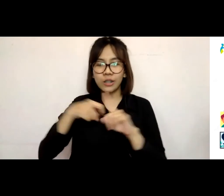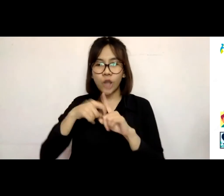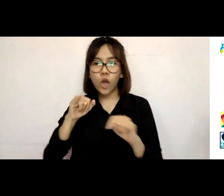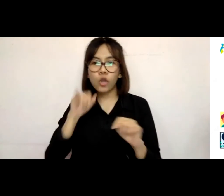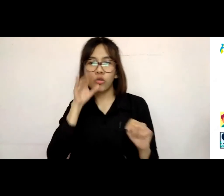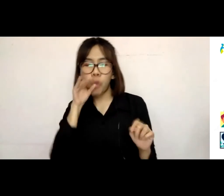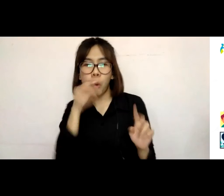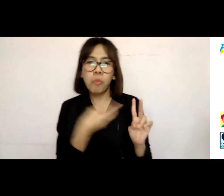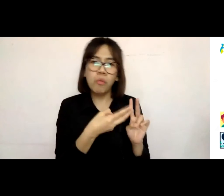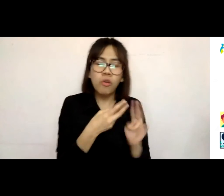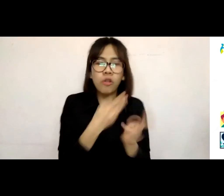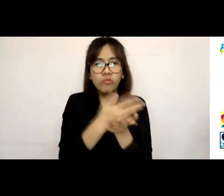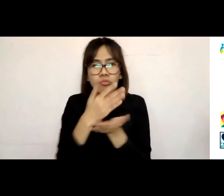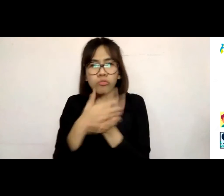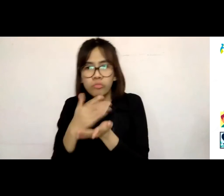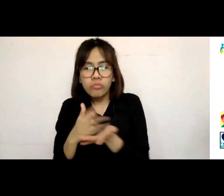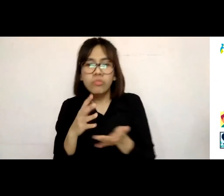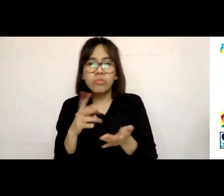dikelola oleh